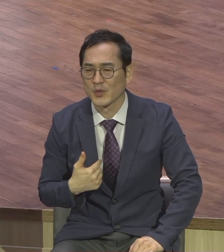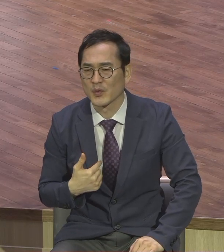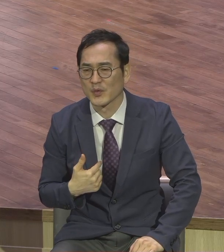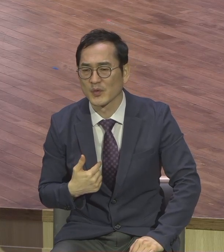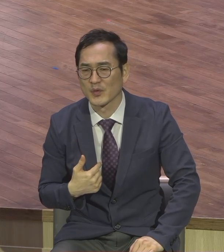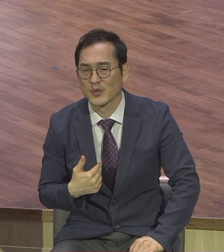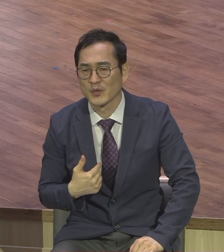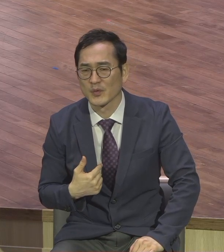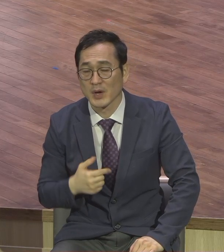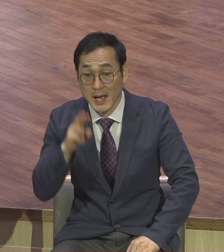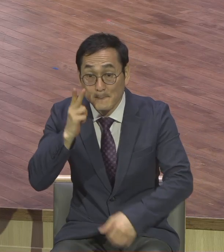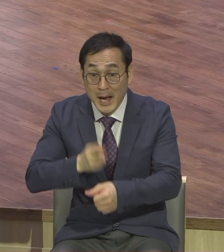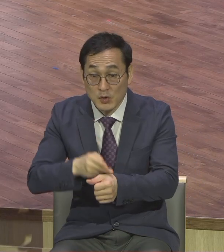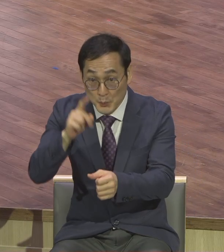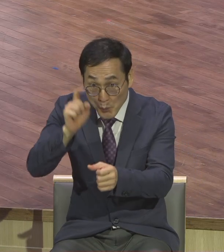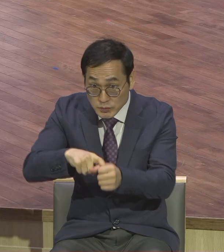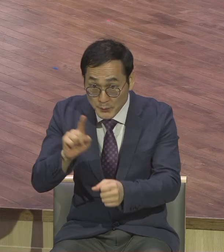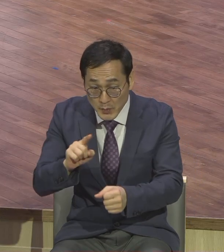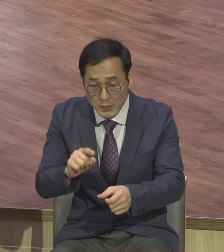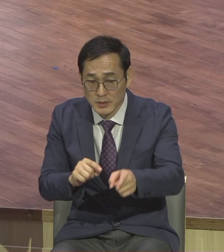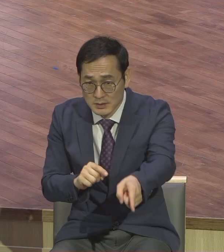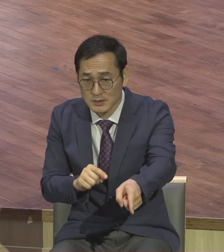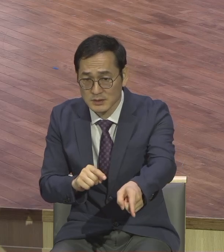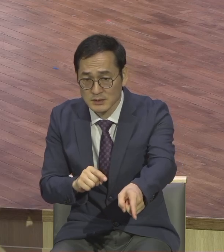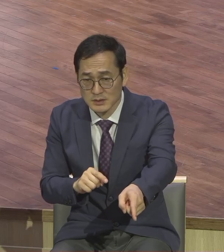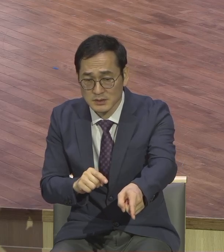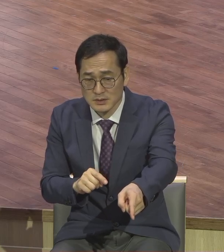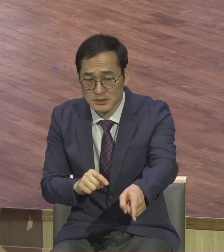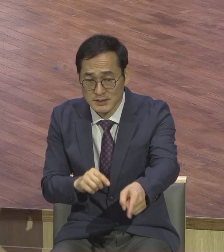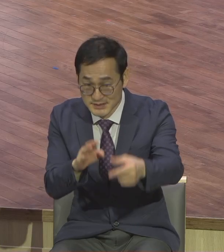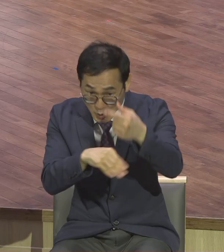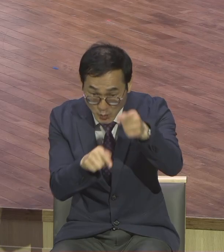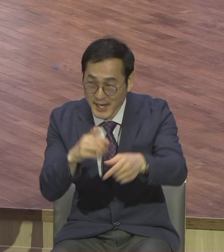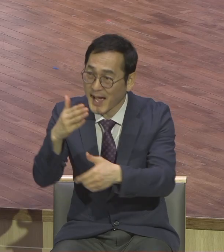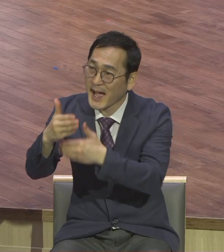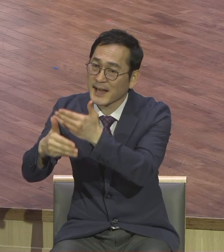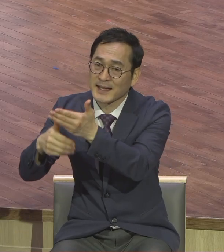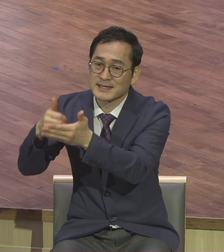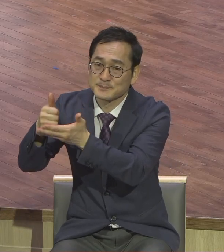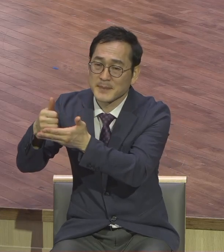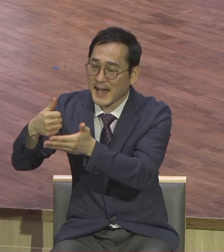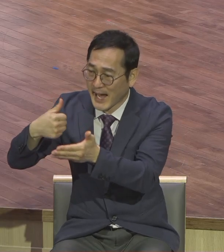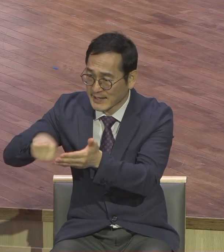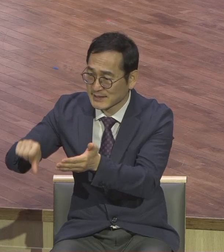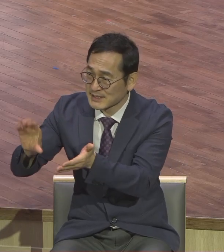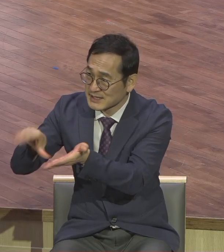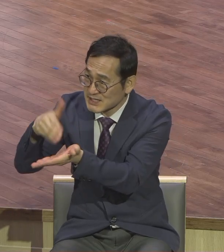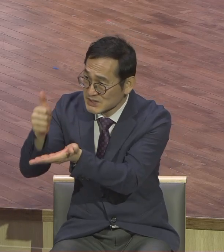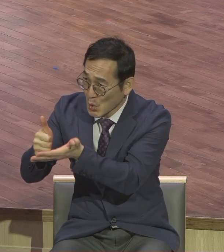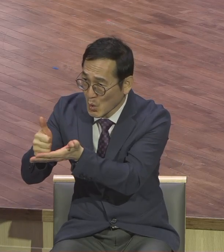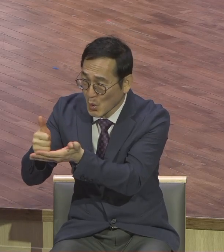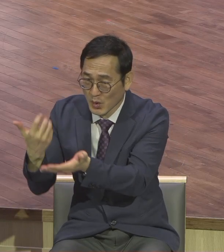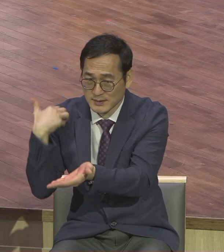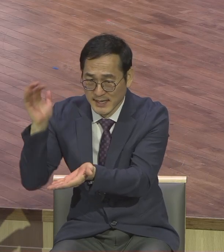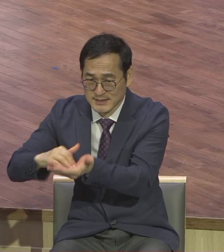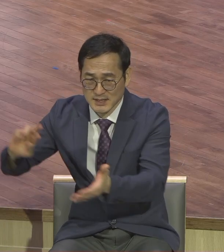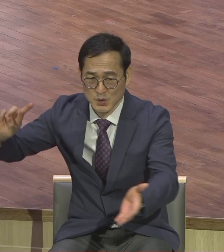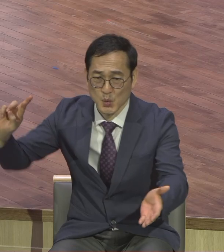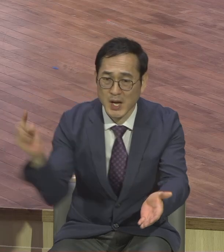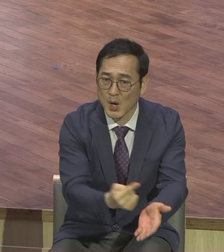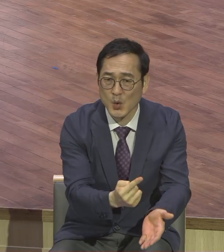바울의 최종 목적은 갈라디아 교회 교인들 속에 하나님 모여 그리스도 형상을 회복시켜 주는 겁니다.